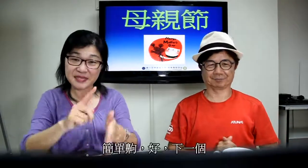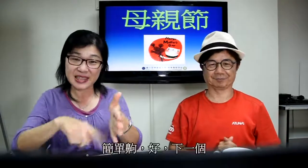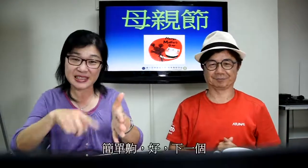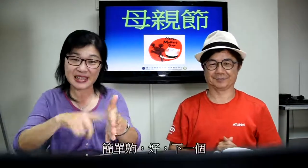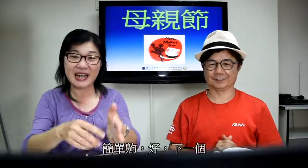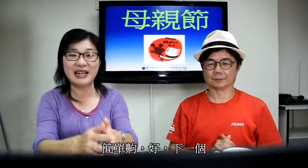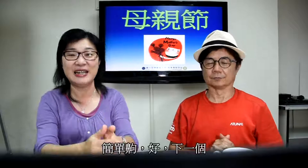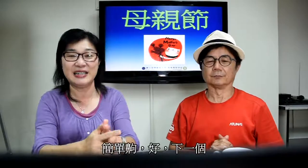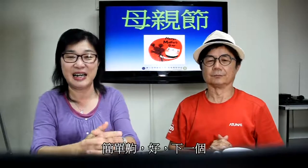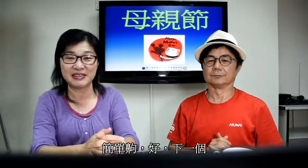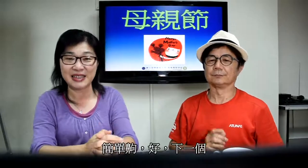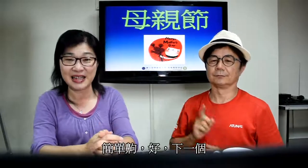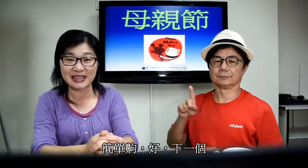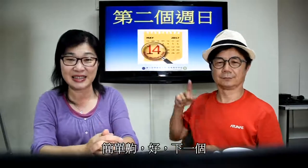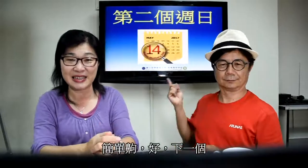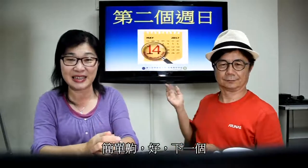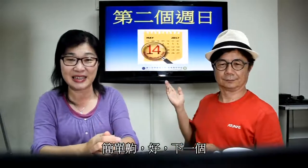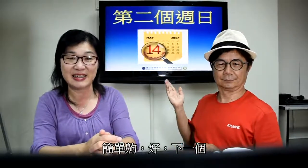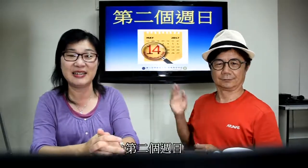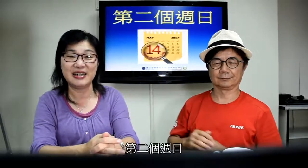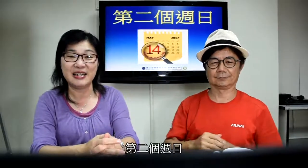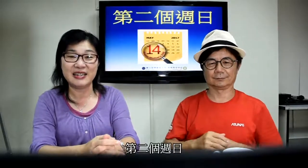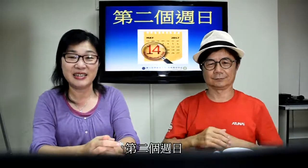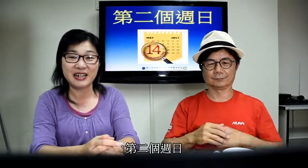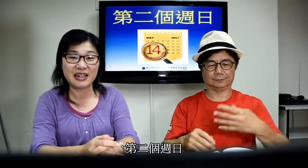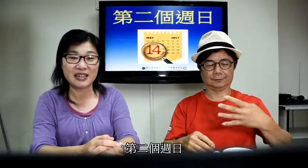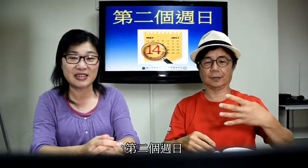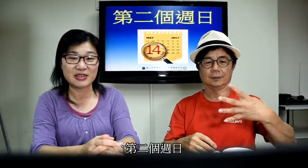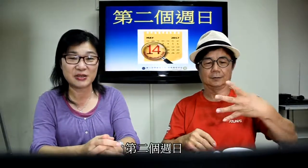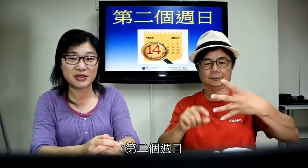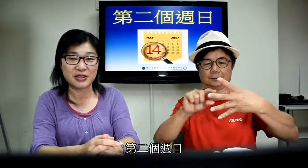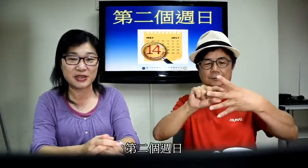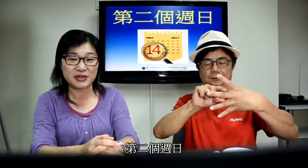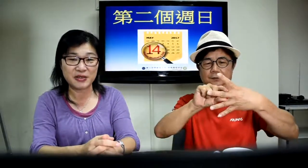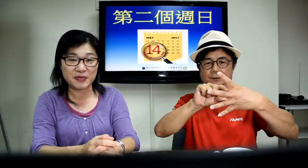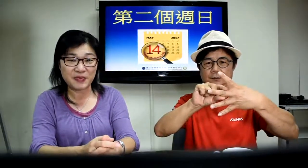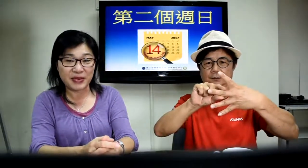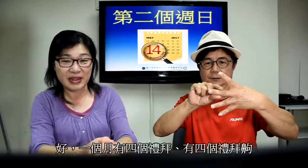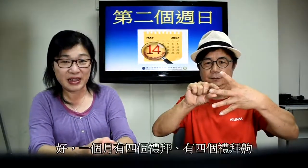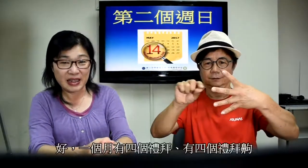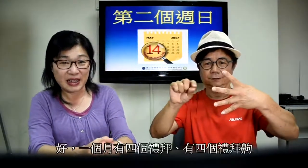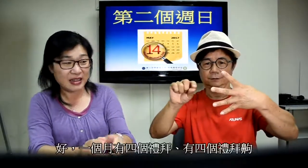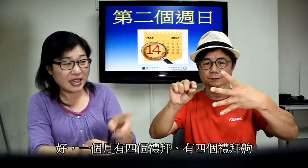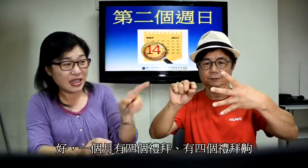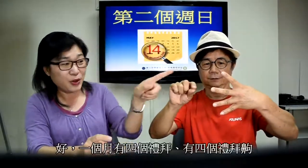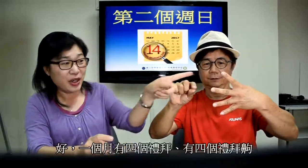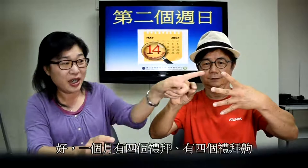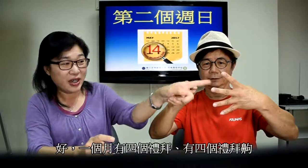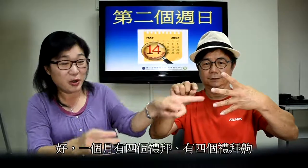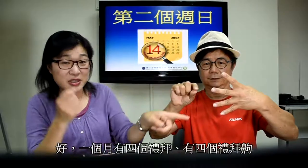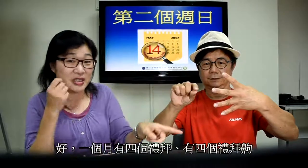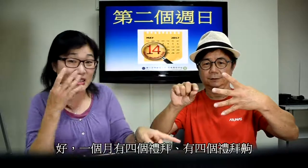简单哈。好，下一个。第二个周日，好，一个月有四个礼